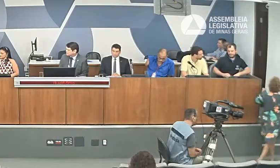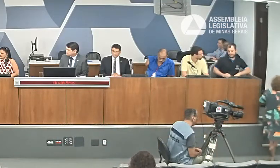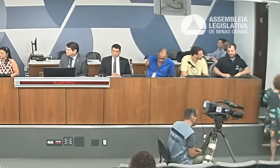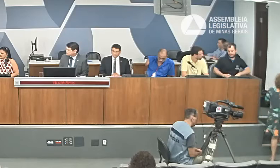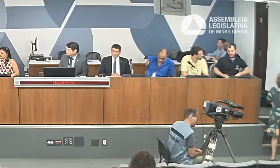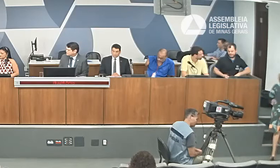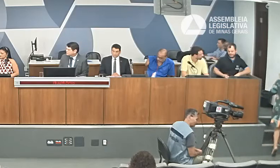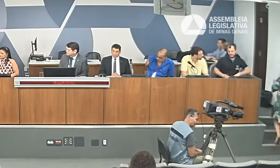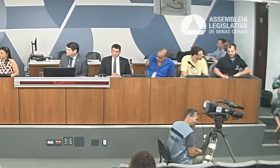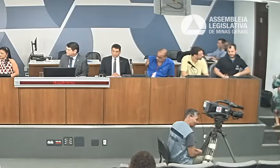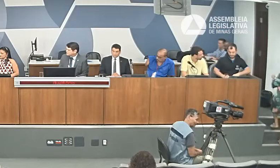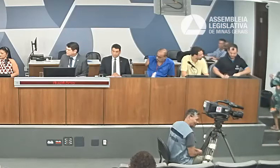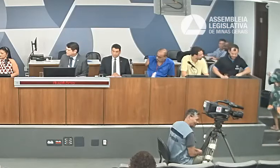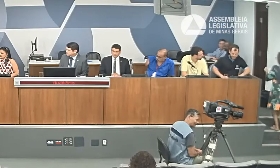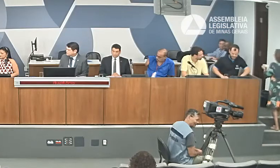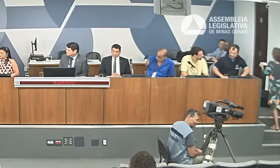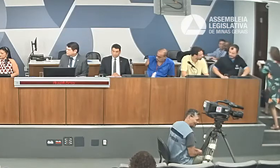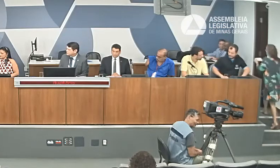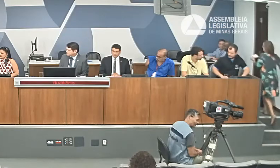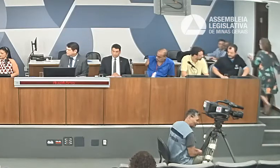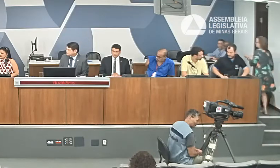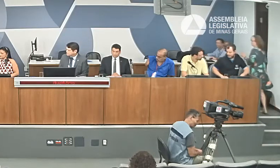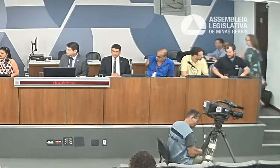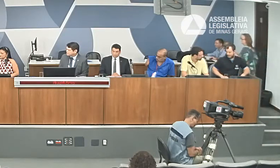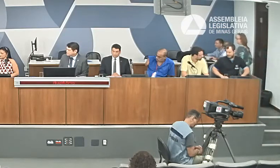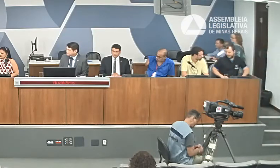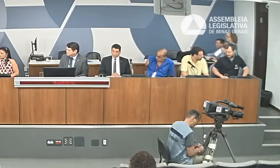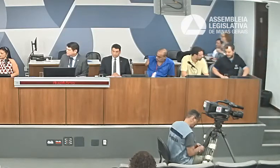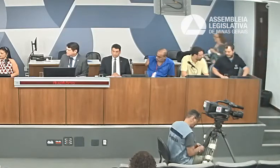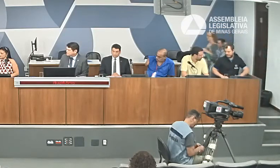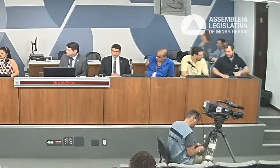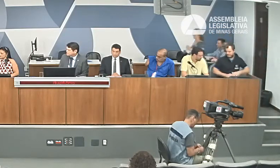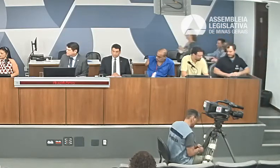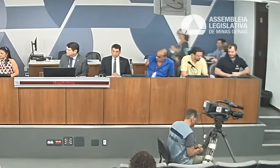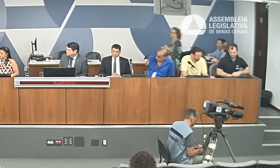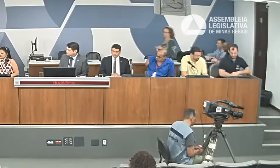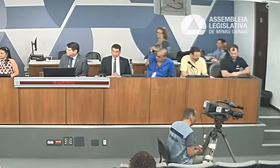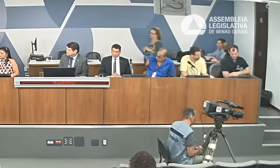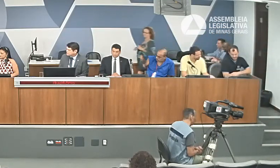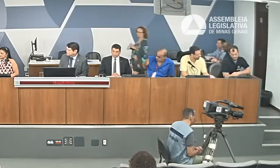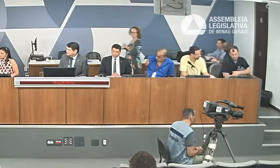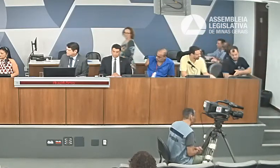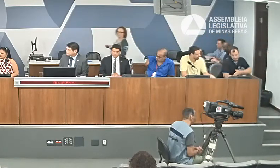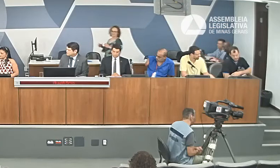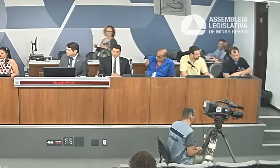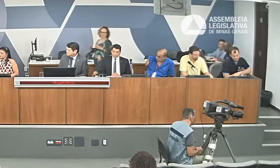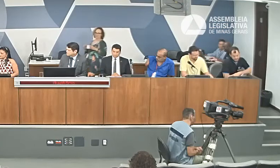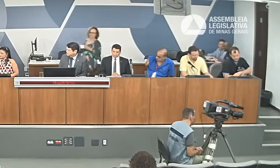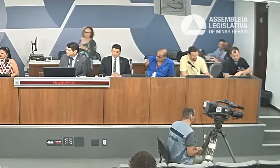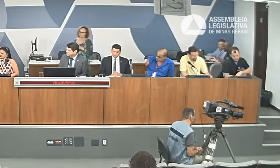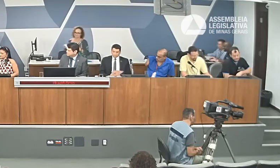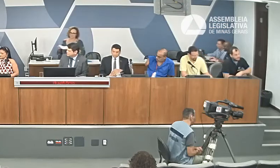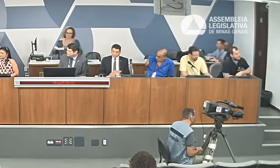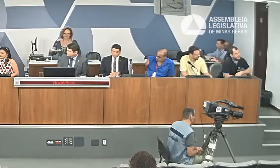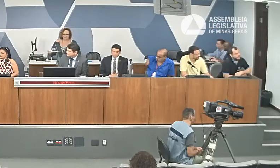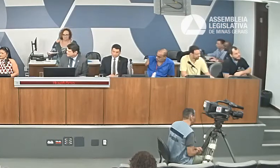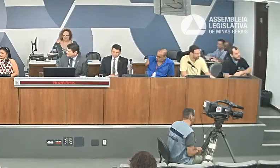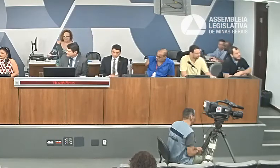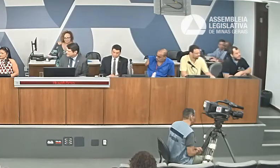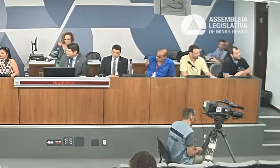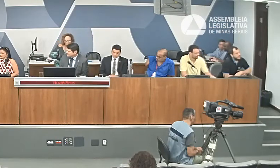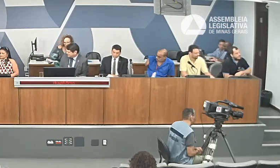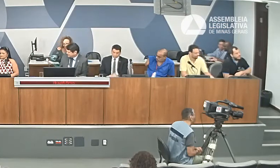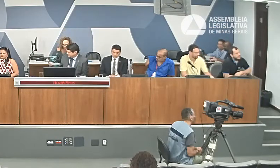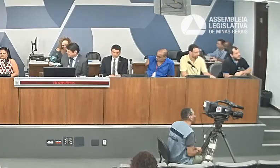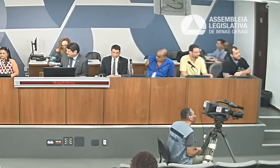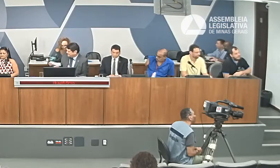têm no nosso estado nós precisamos muito levar este assunto à frente e fazer isso alavancar viu fiquei muito